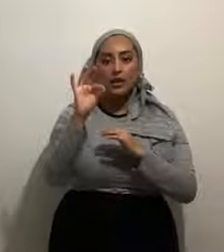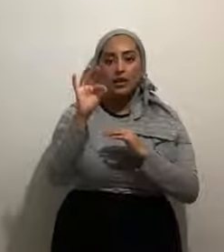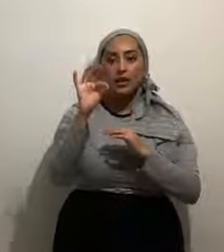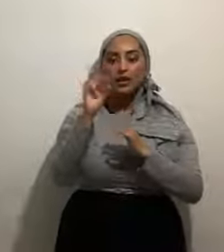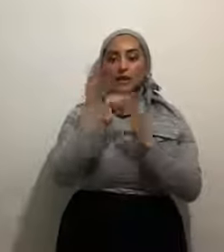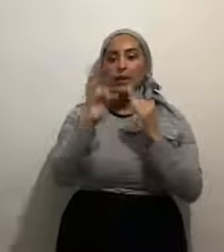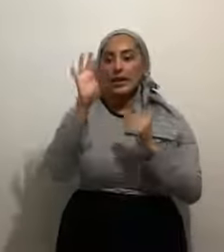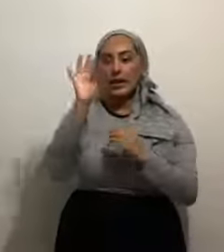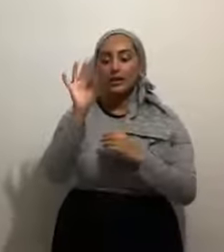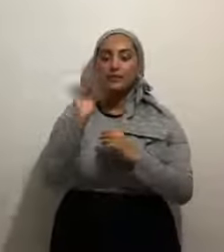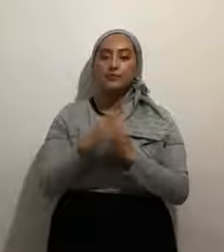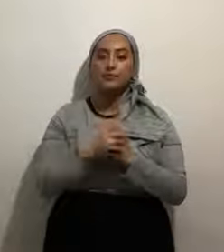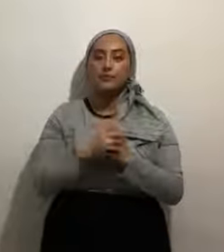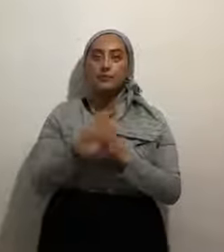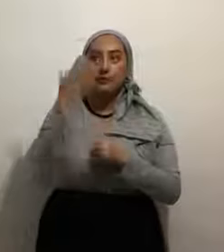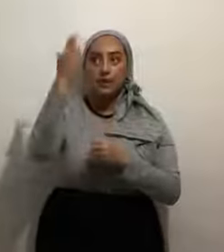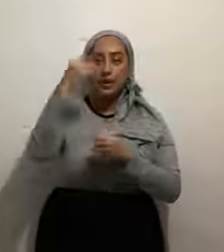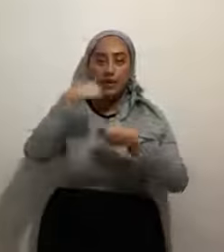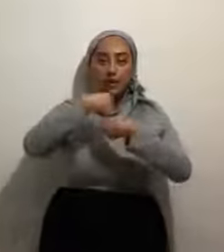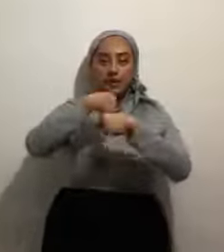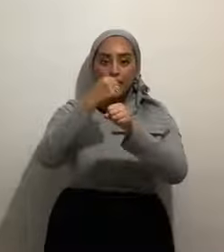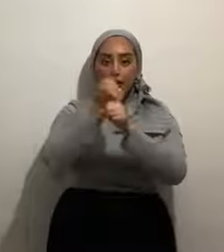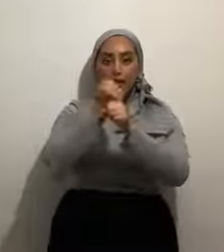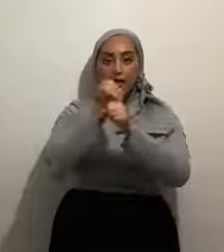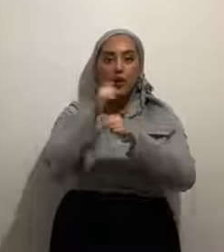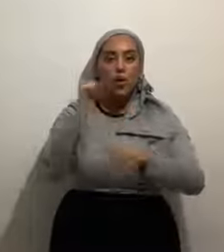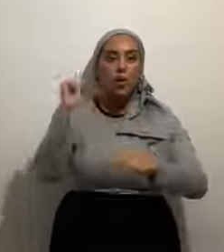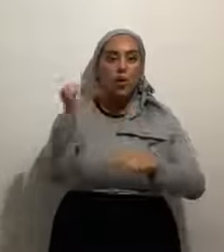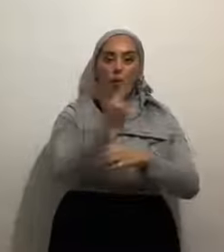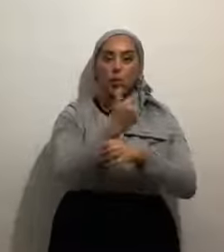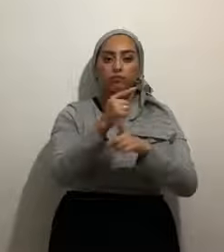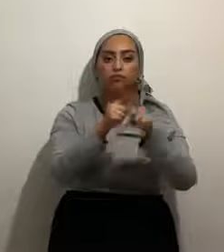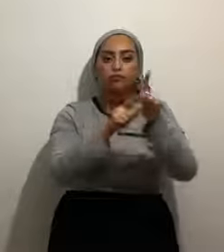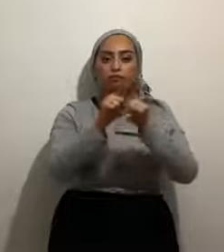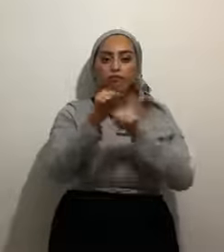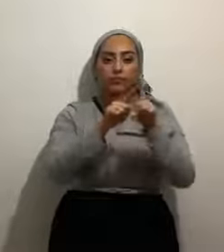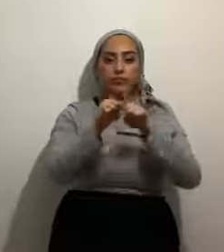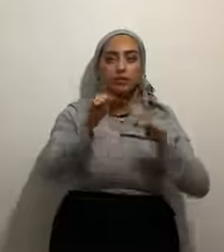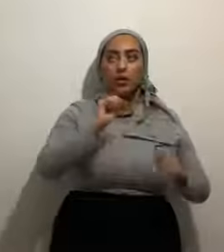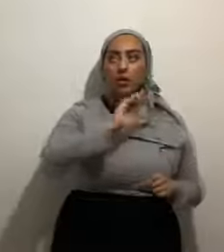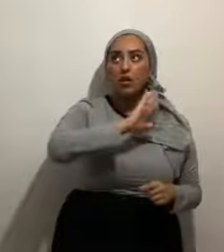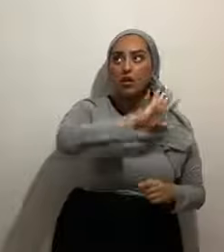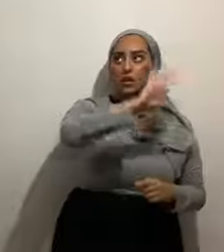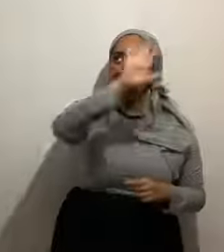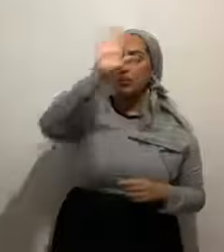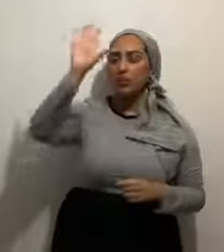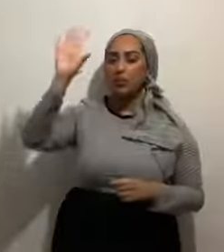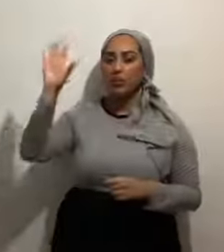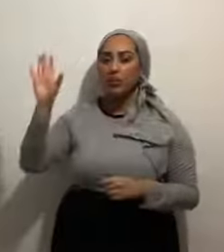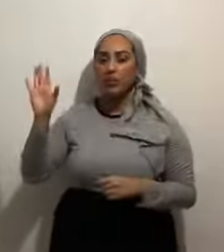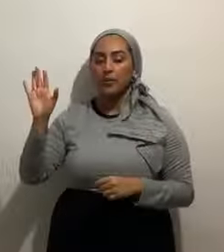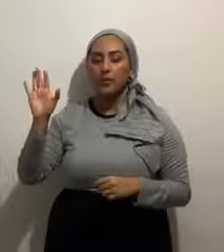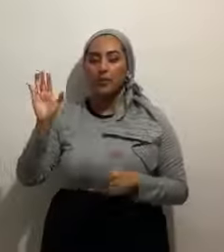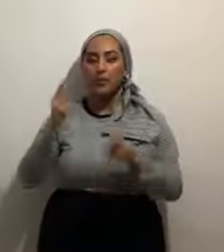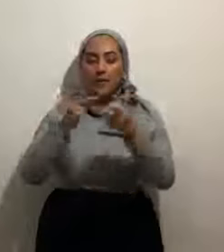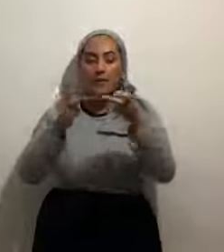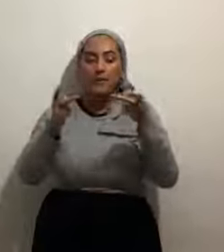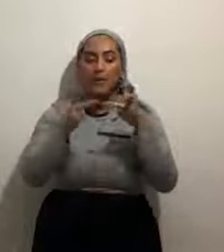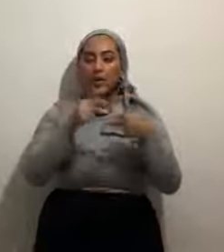9:9. Él hizo la osa, ya la vimos, el Orión, ya la vimos, y las Pléyades, ya las estamos viendo. Y